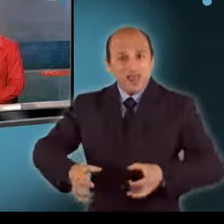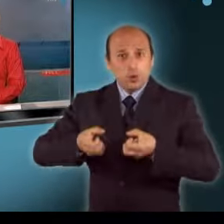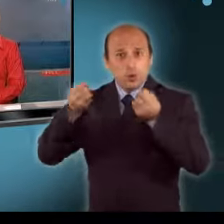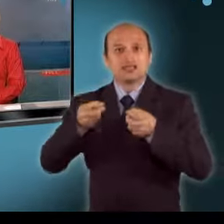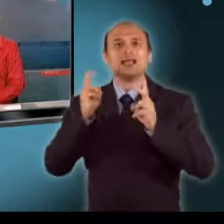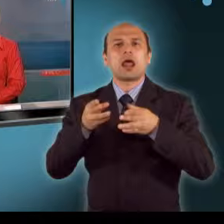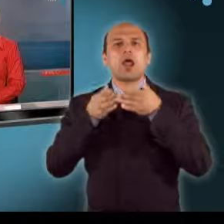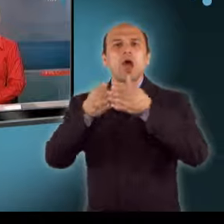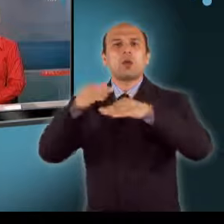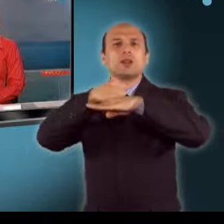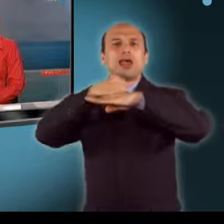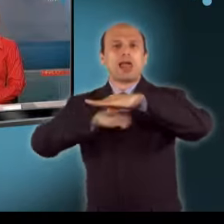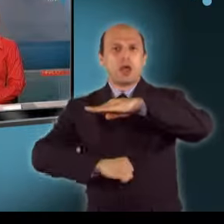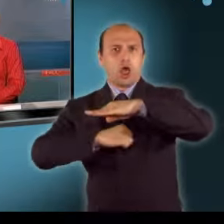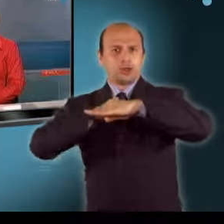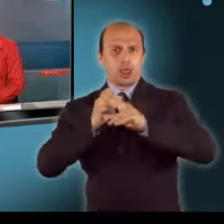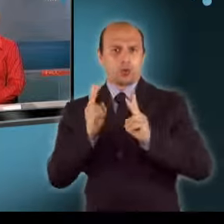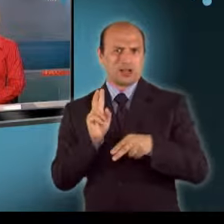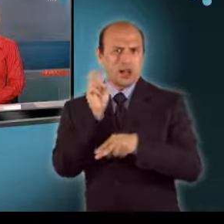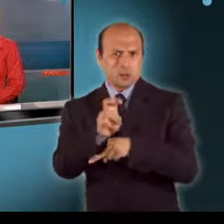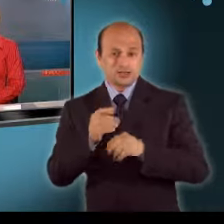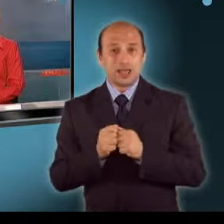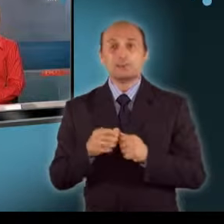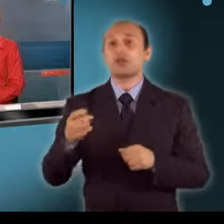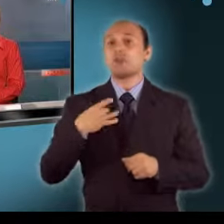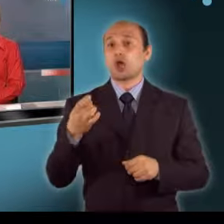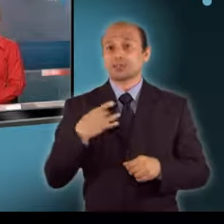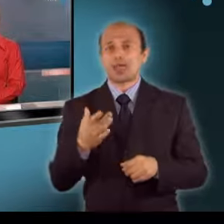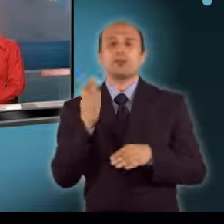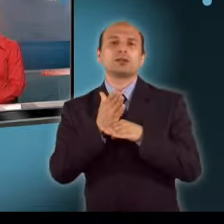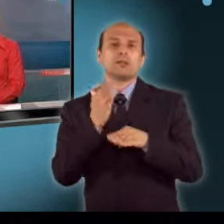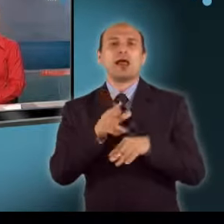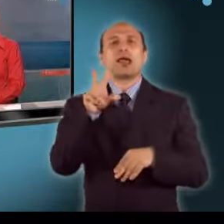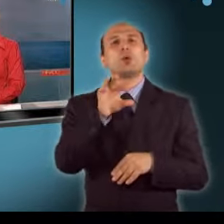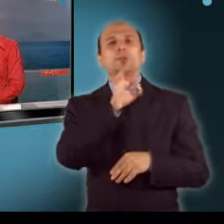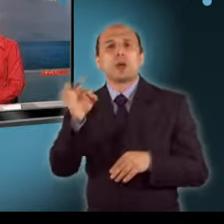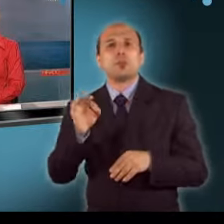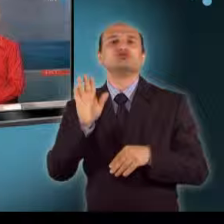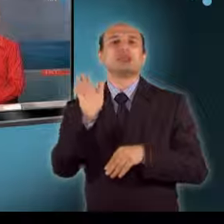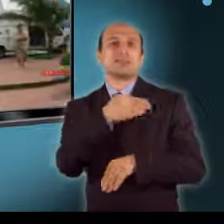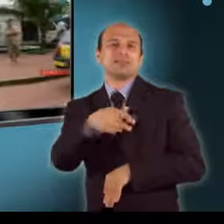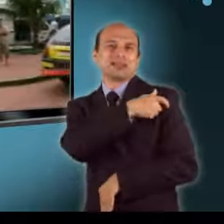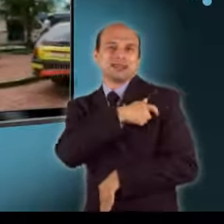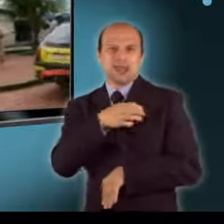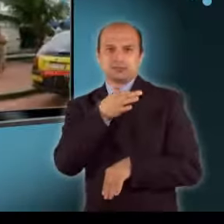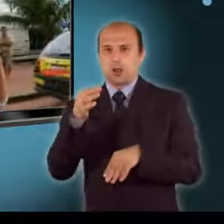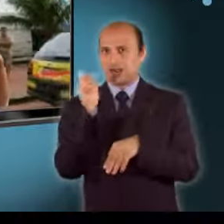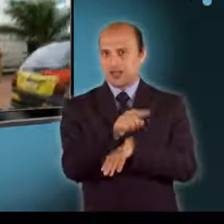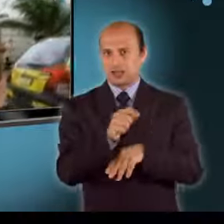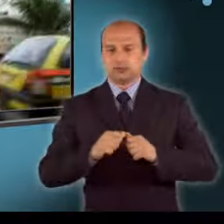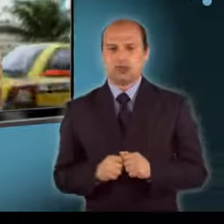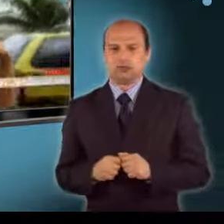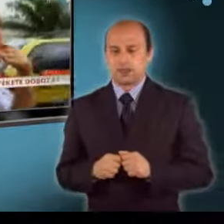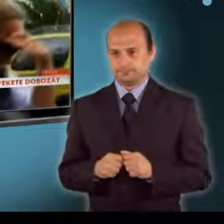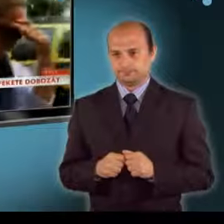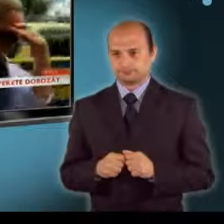tengeri merülésre alkalmas tenger alatt járók kellenek. Brazíliában 3 napos nemzeti gyászt rendeltek el. A